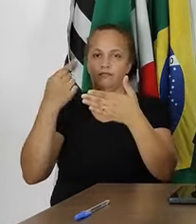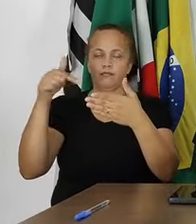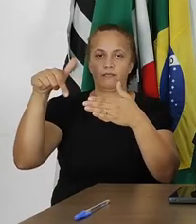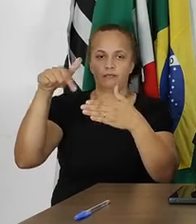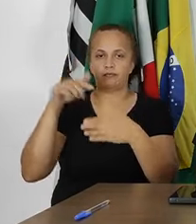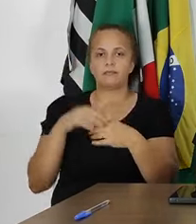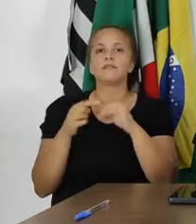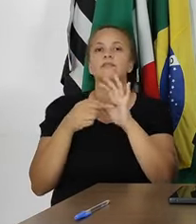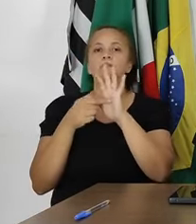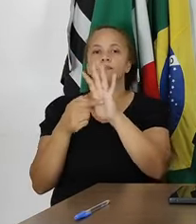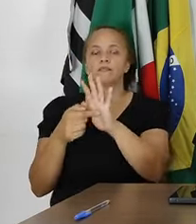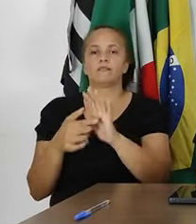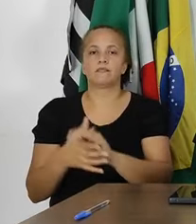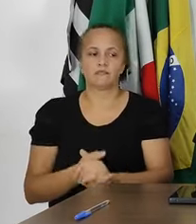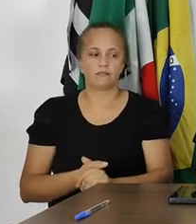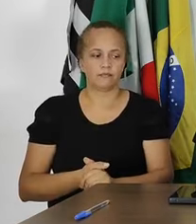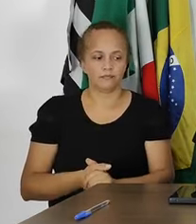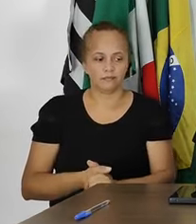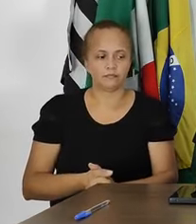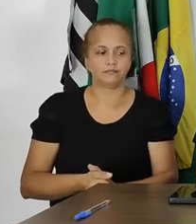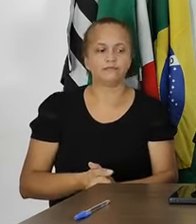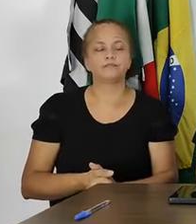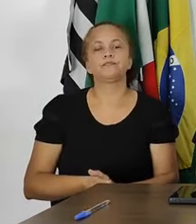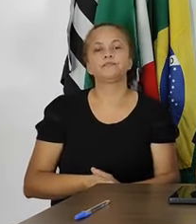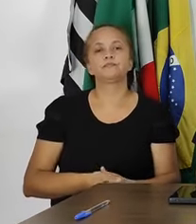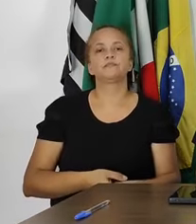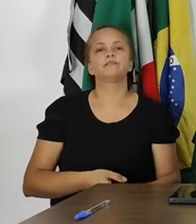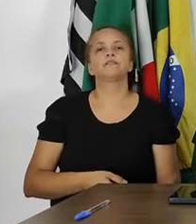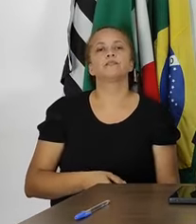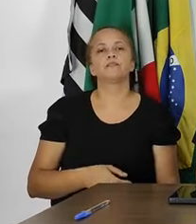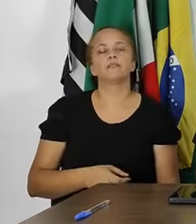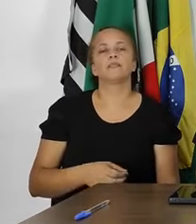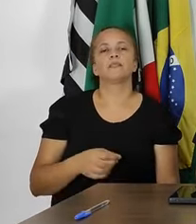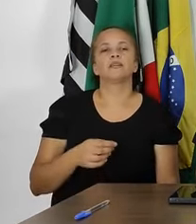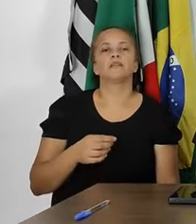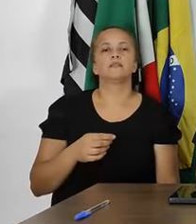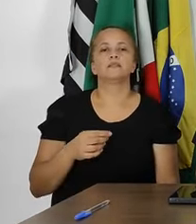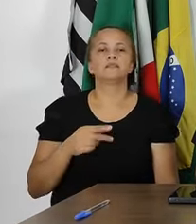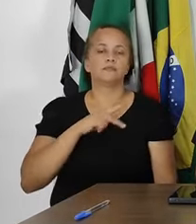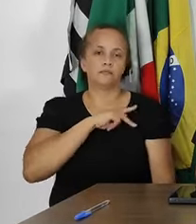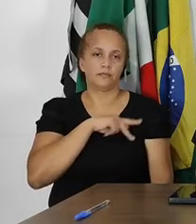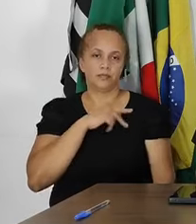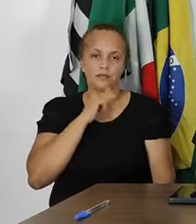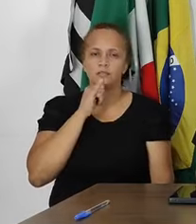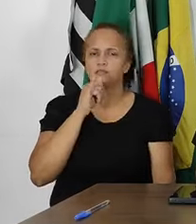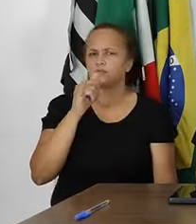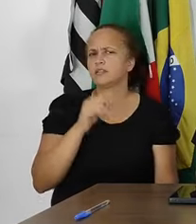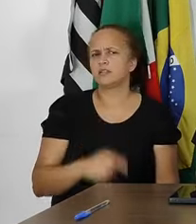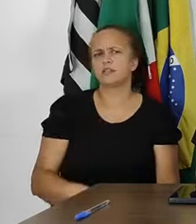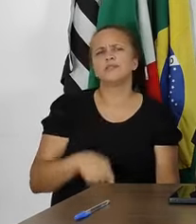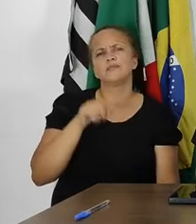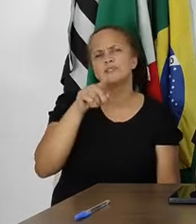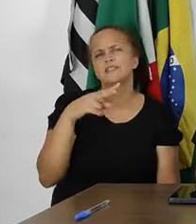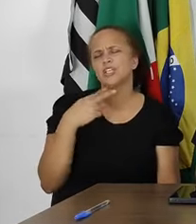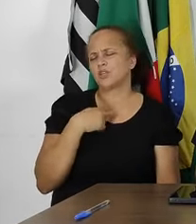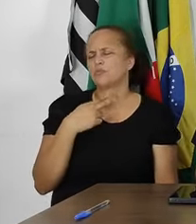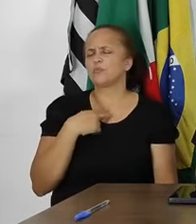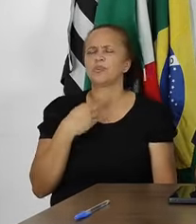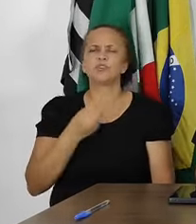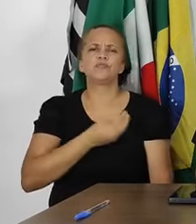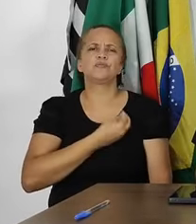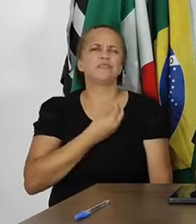Isto, portanto, eu digo e no Senhor testifico, que não mais andeis como também andam os gentios, na vaidade dos